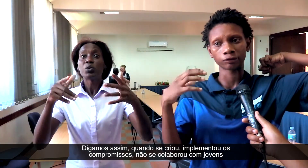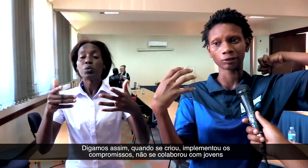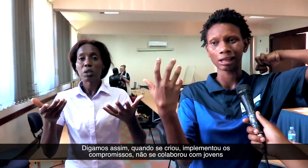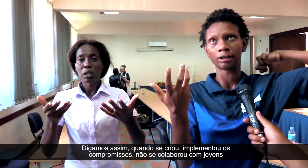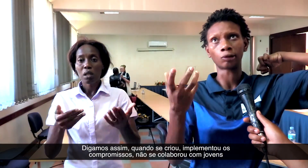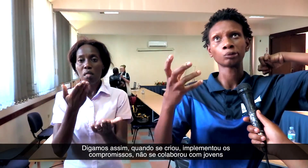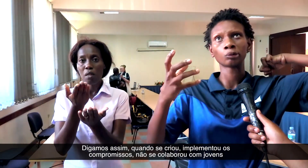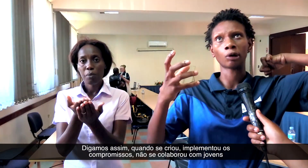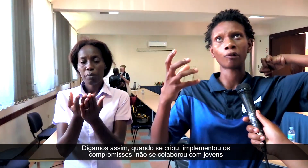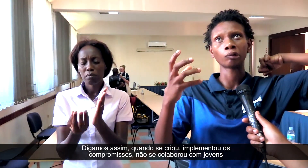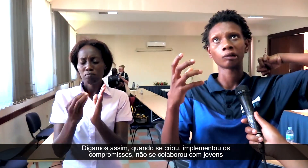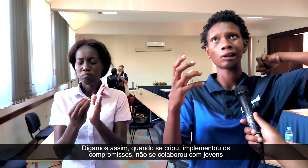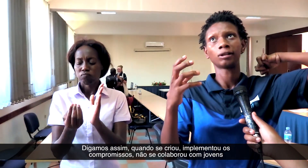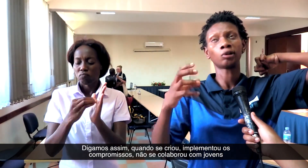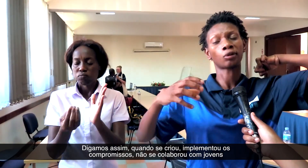não